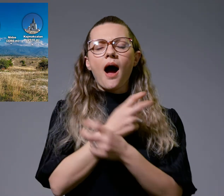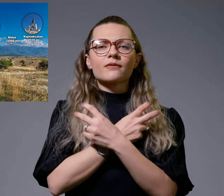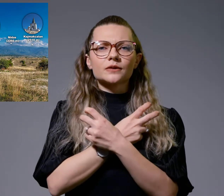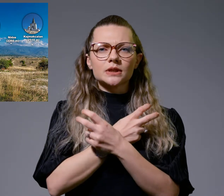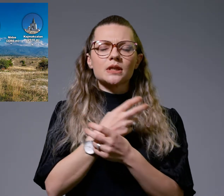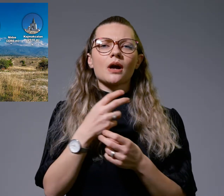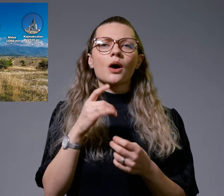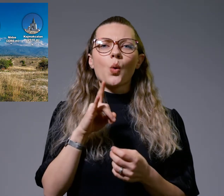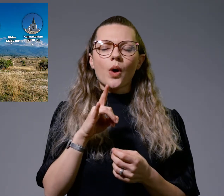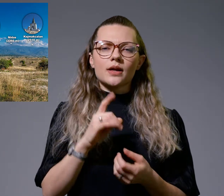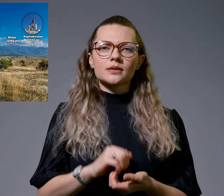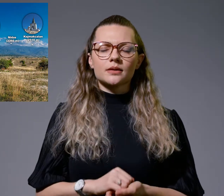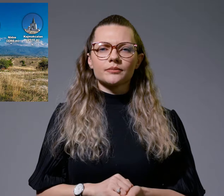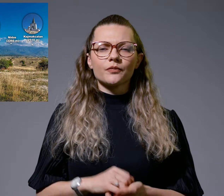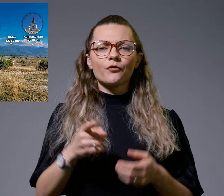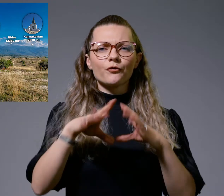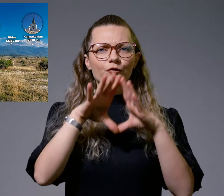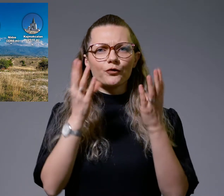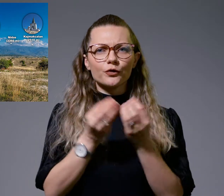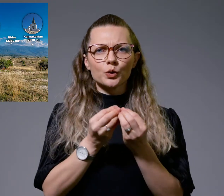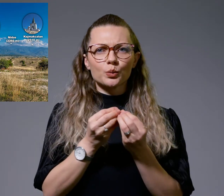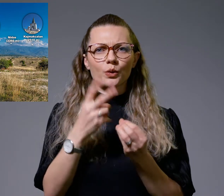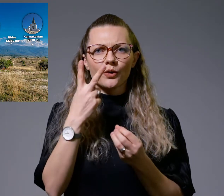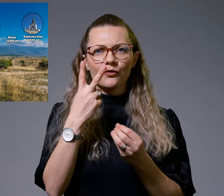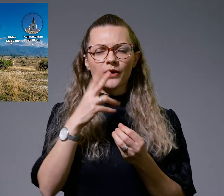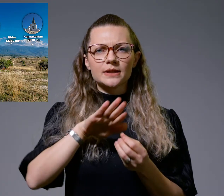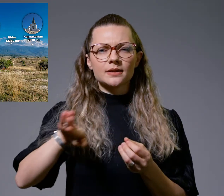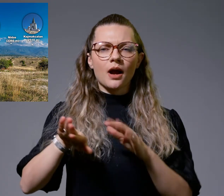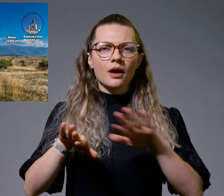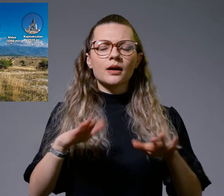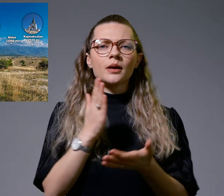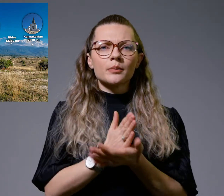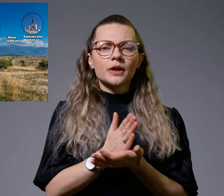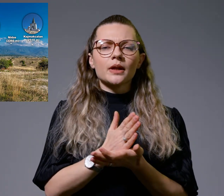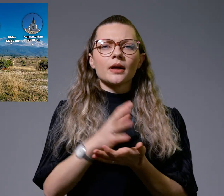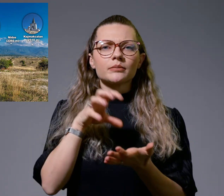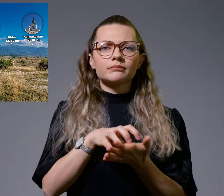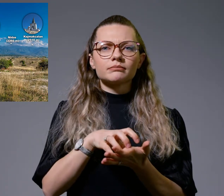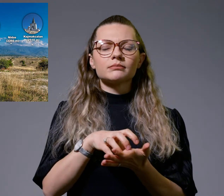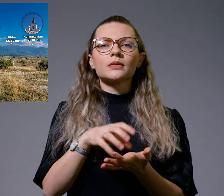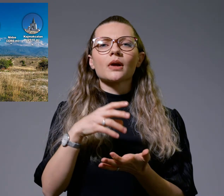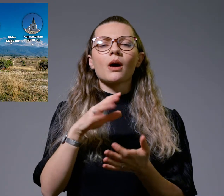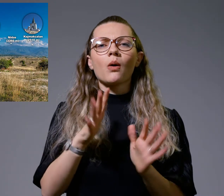австро-унгарски. Вкупно од двете страни биле стационирани околу